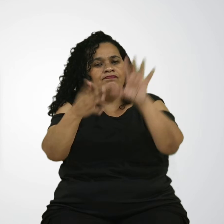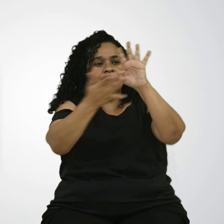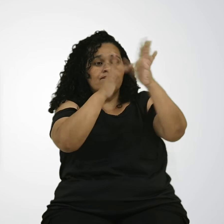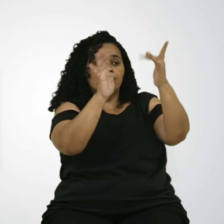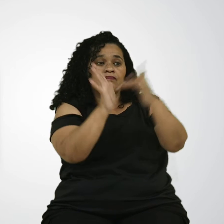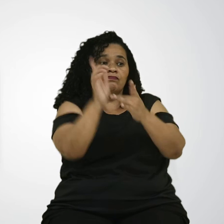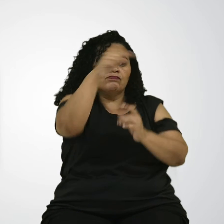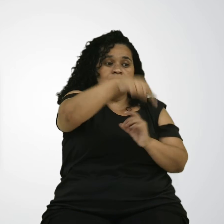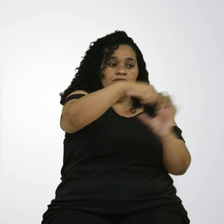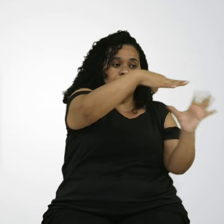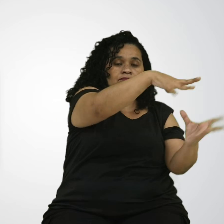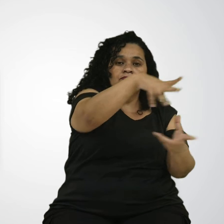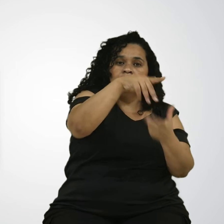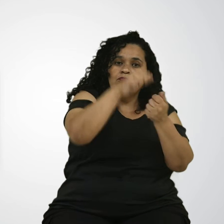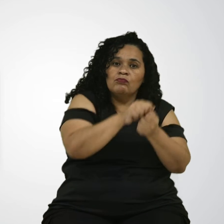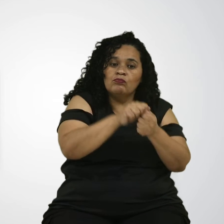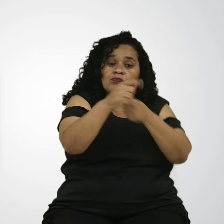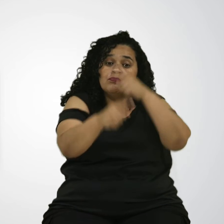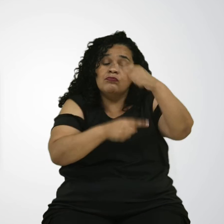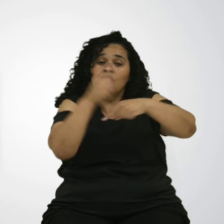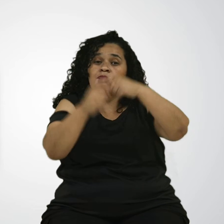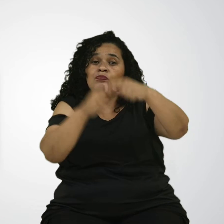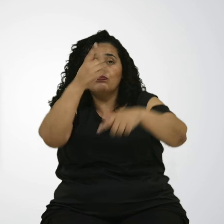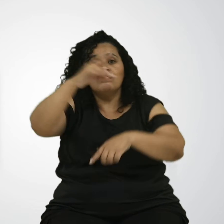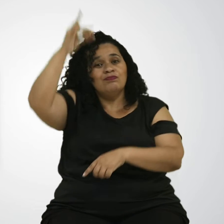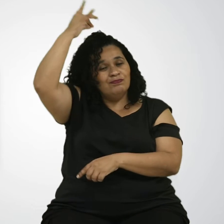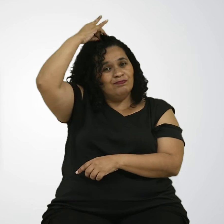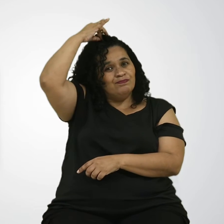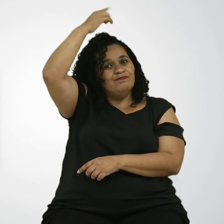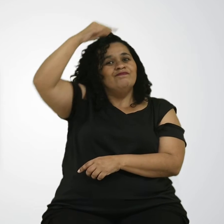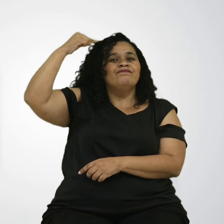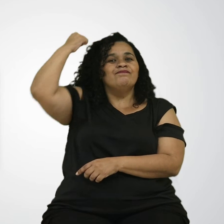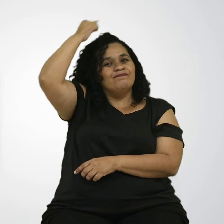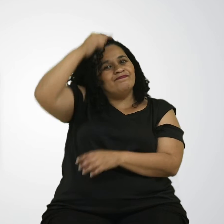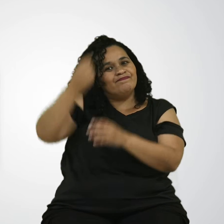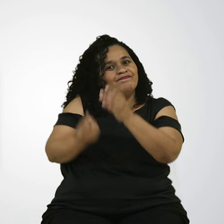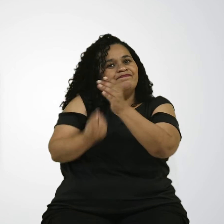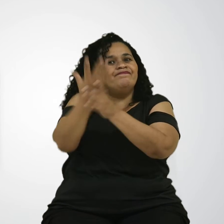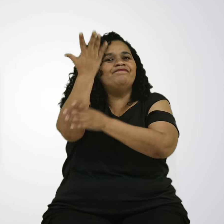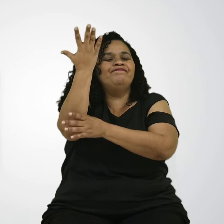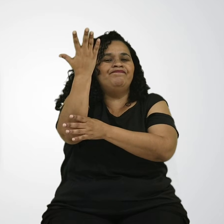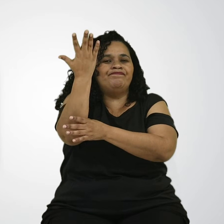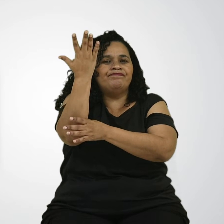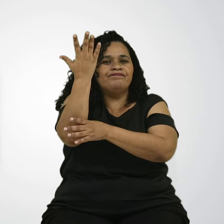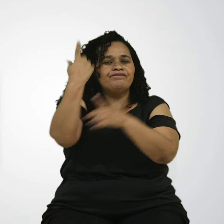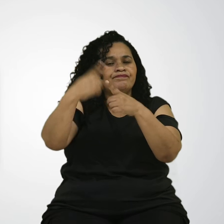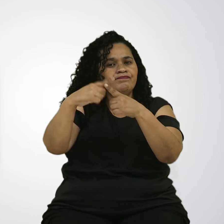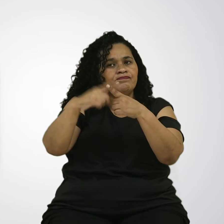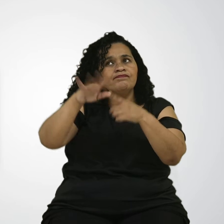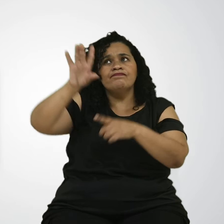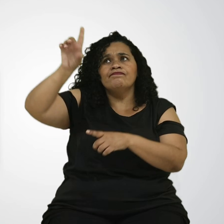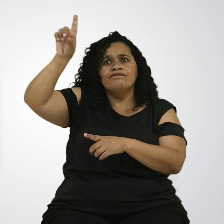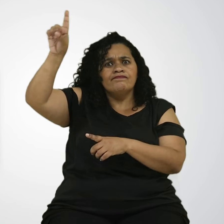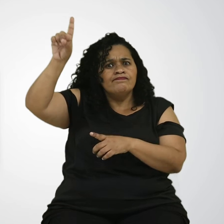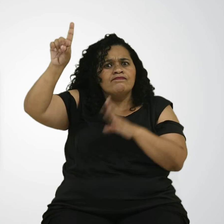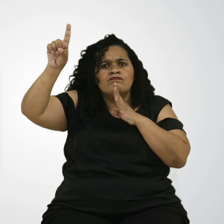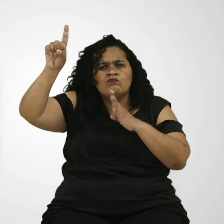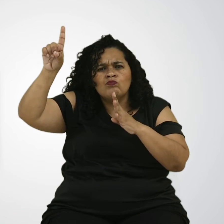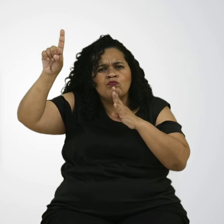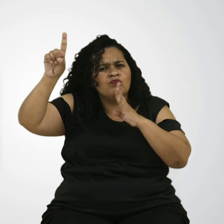espírito. Não é o filho que voltará quando ele quer voltar. Não, é o pai que sabe.